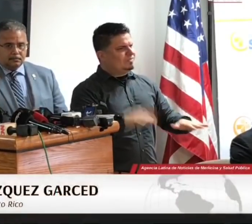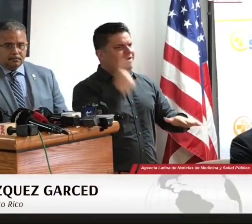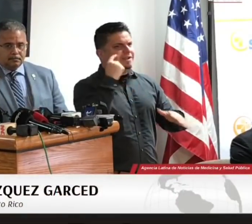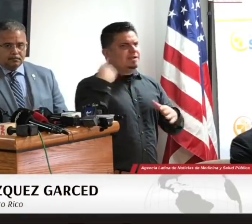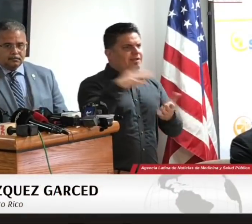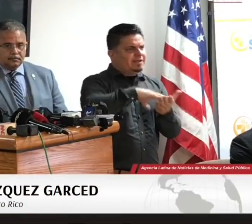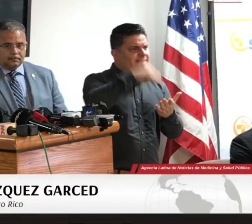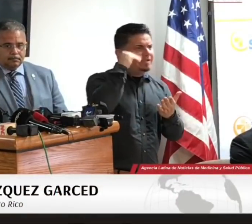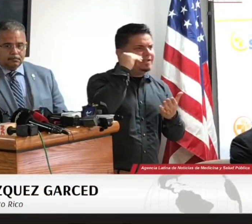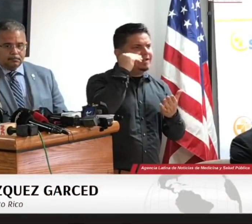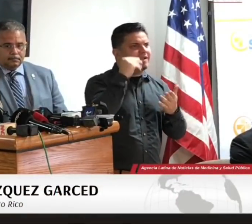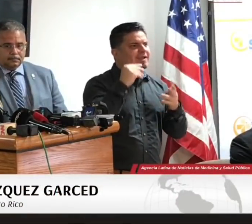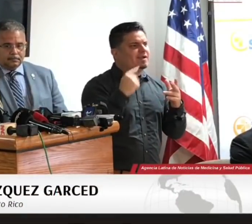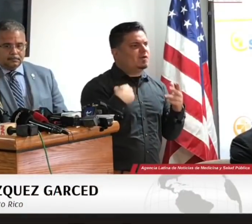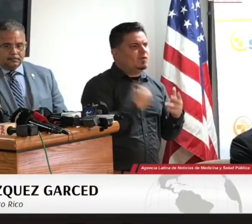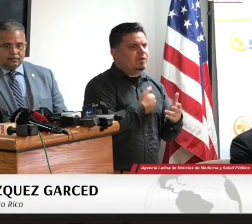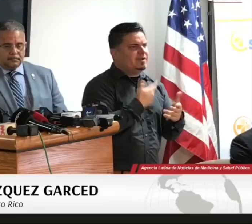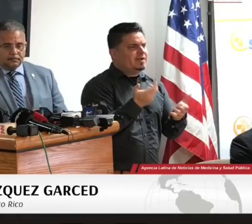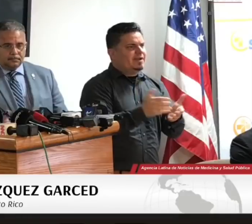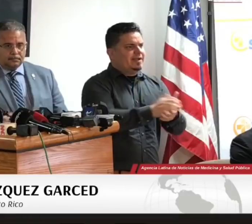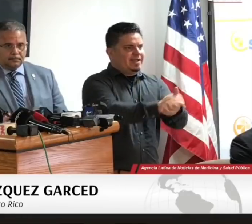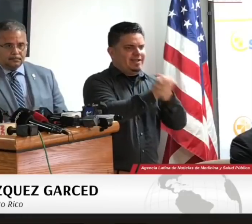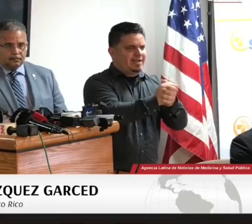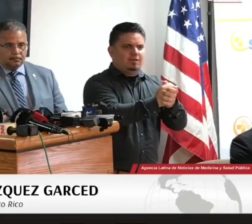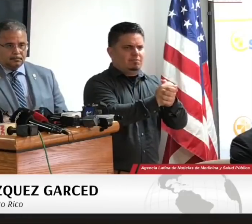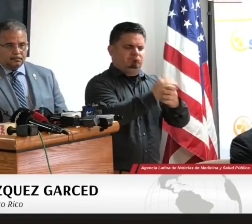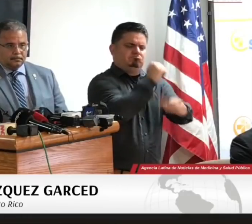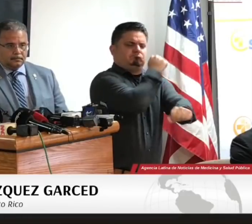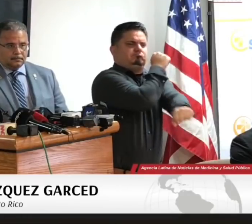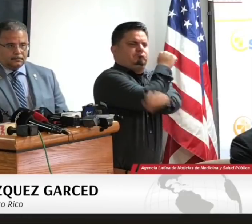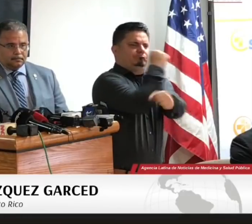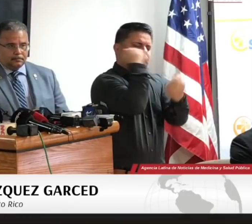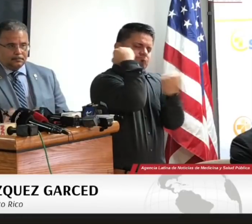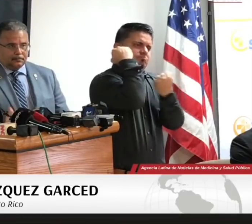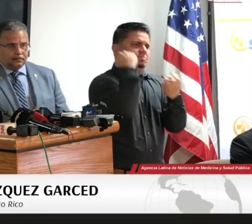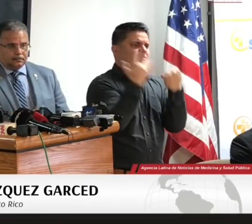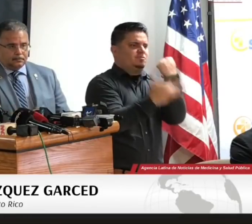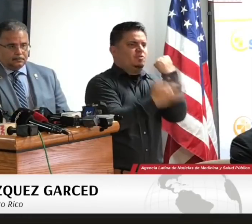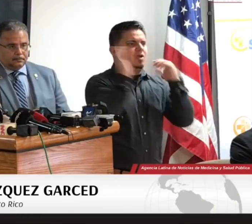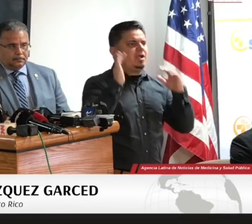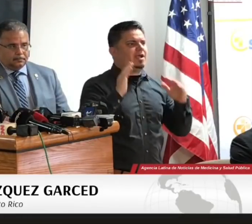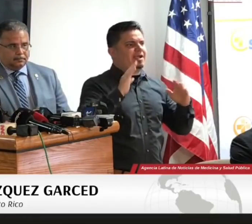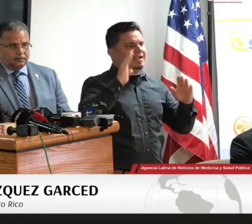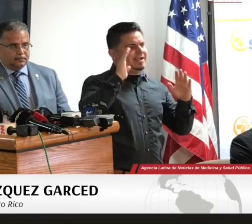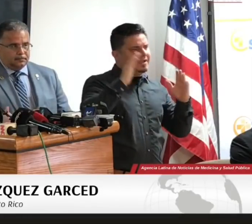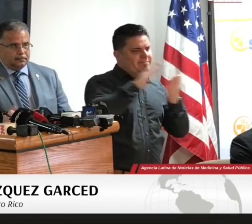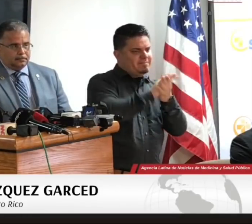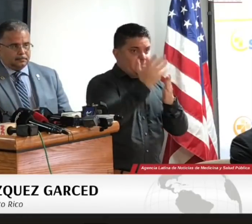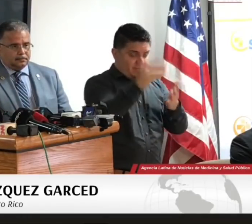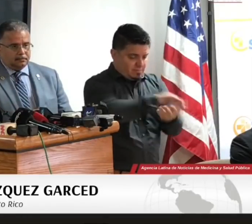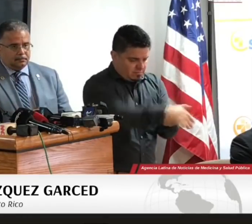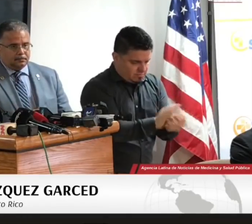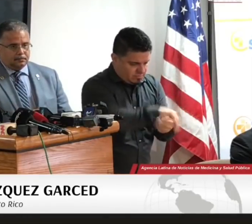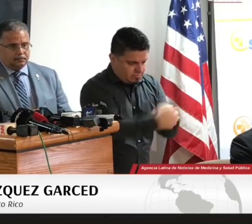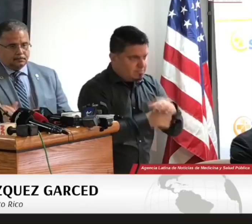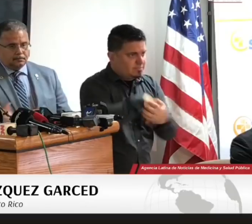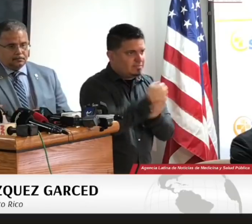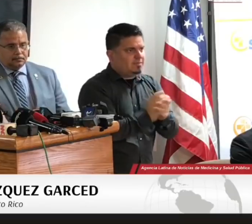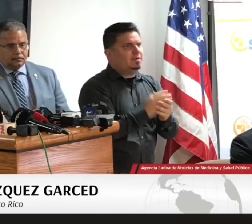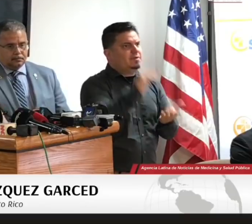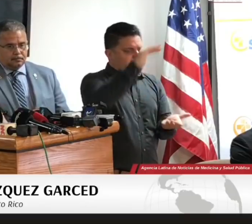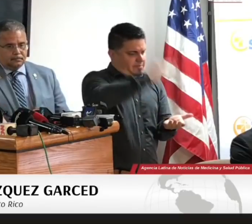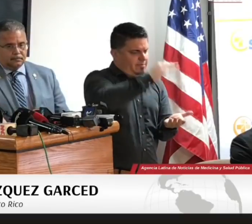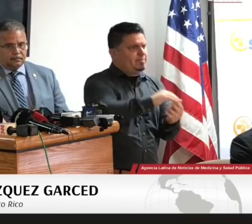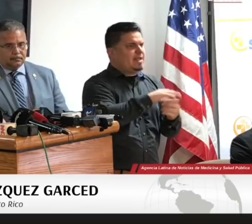saludamos de forma diferente. Vemos a las personas con sus toallitas limpiándose las manos, higienizándoselas. De eso se trata.